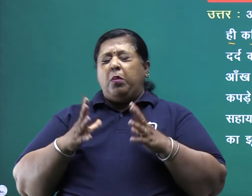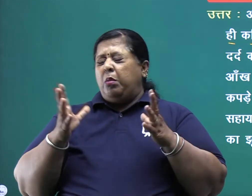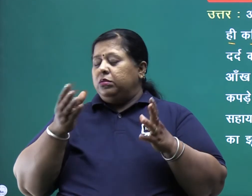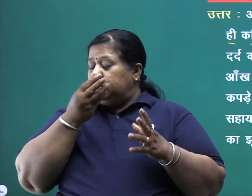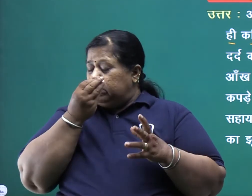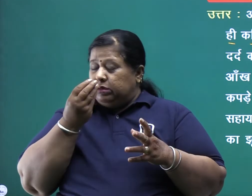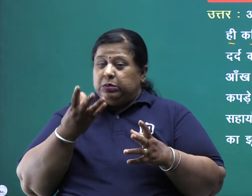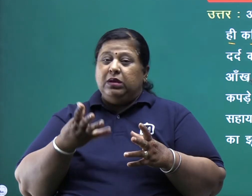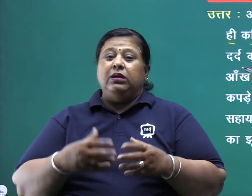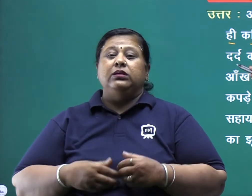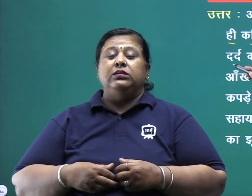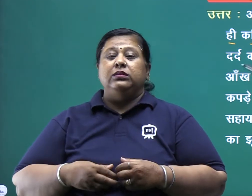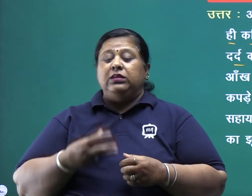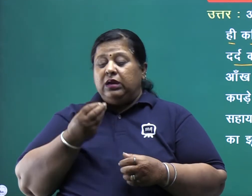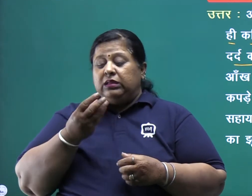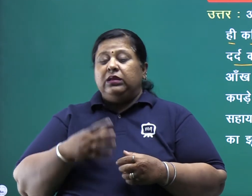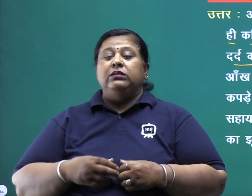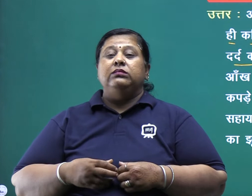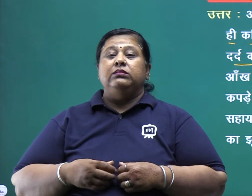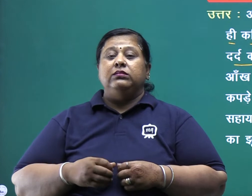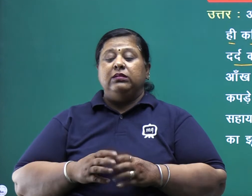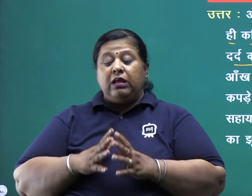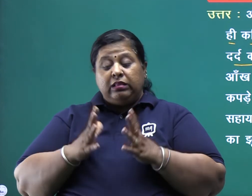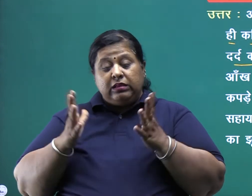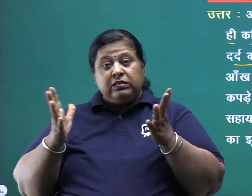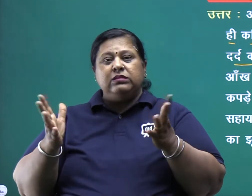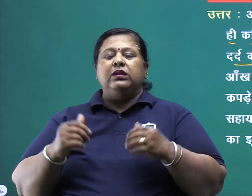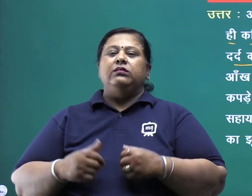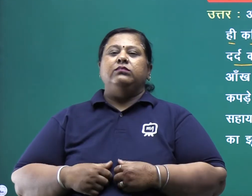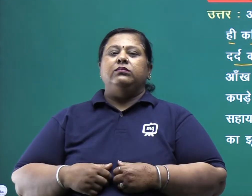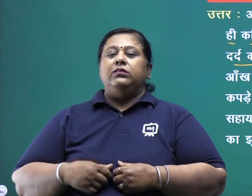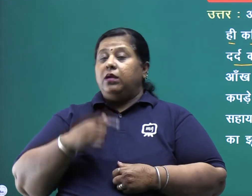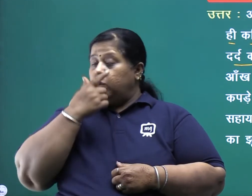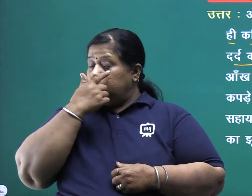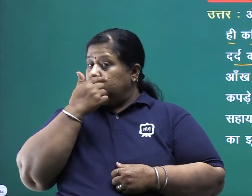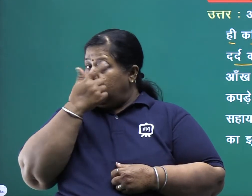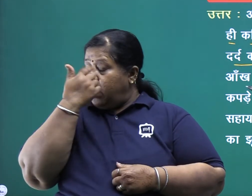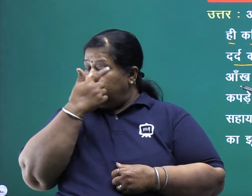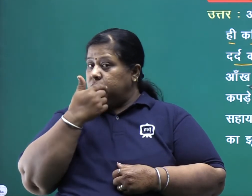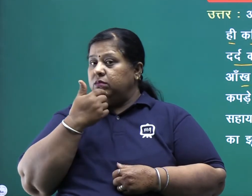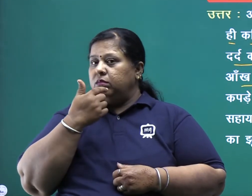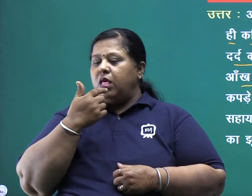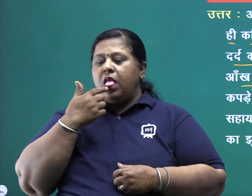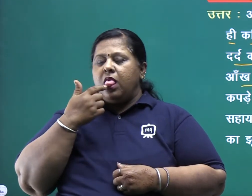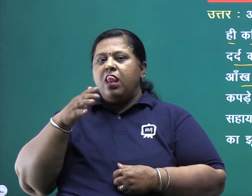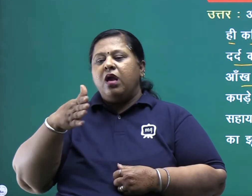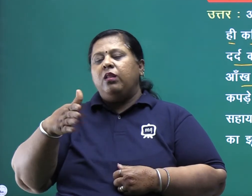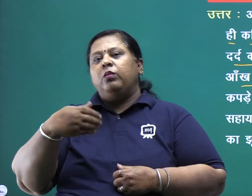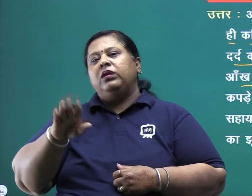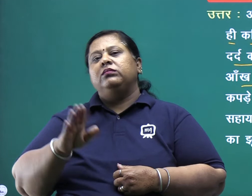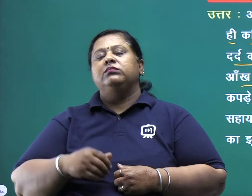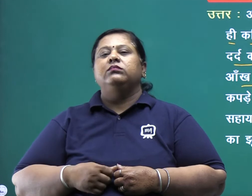हुई। दर्द की अधिकता से उसकी आंख लाल हो